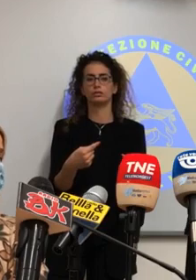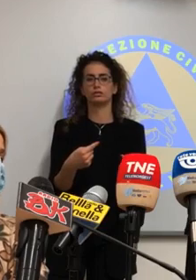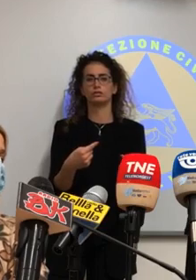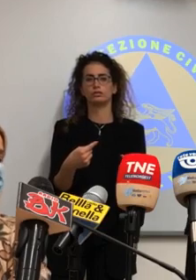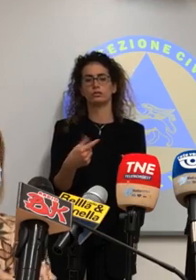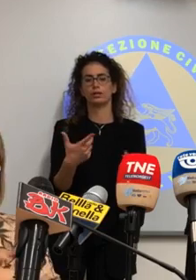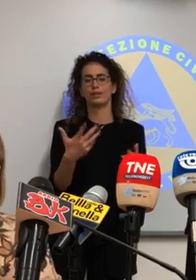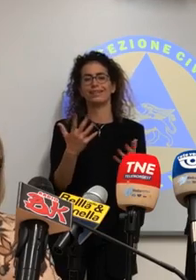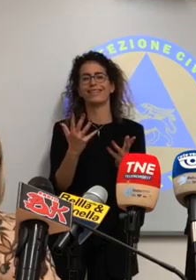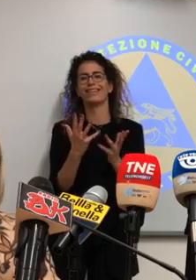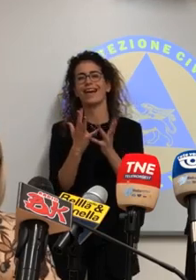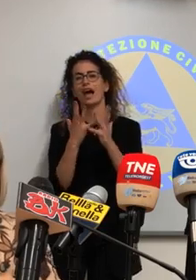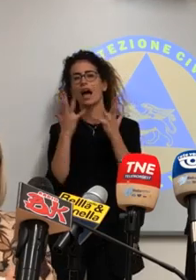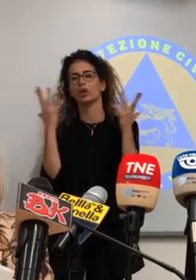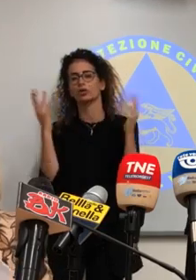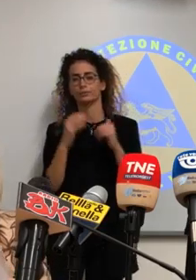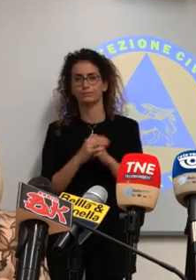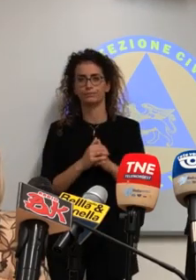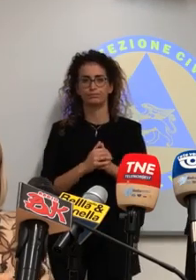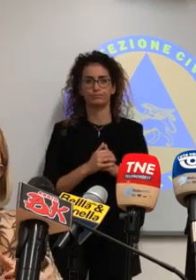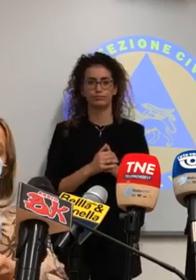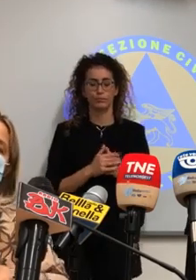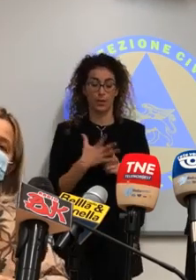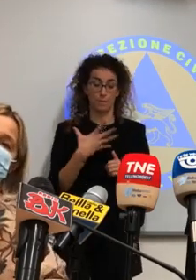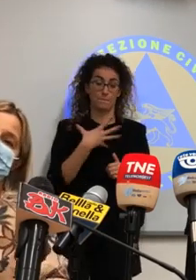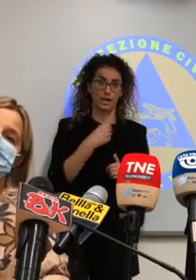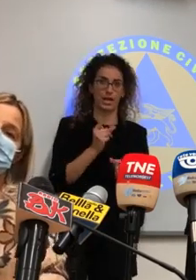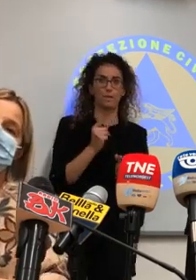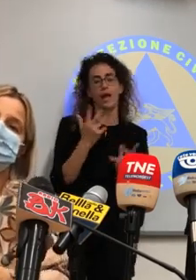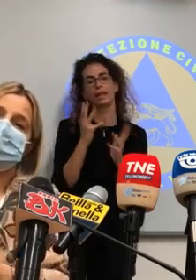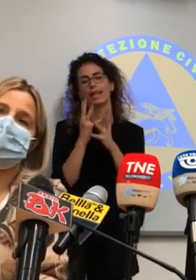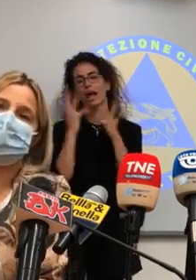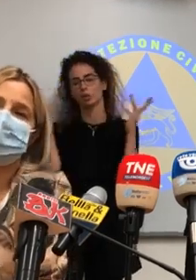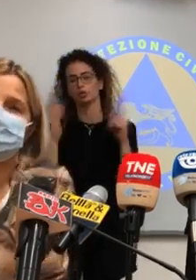sul chiaro, ecco. Non dico bianco, ma insomma.